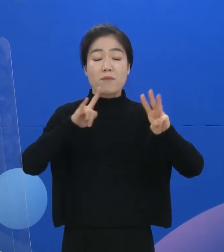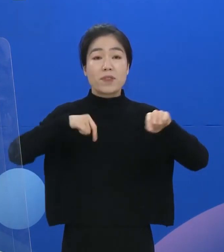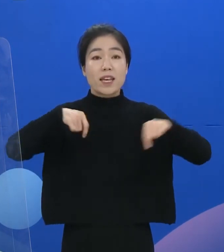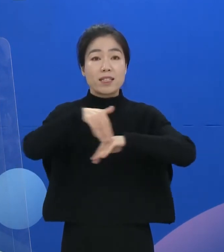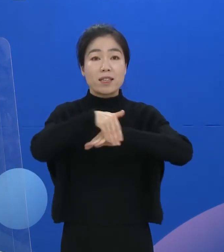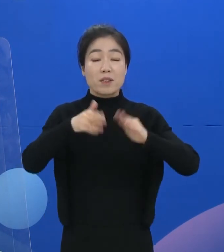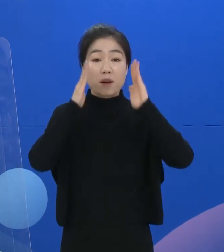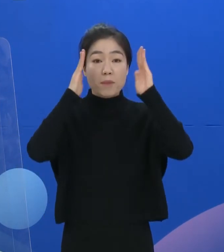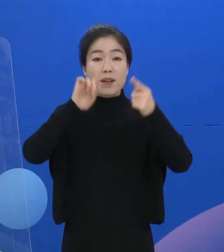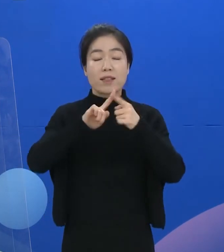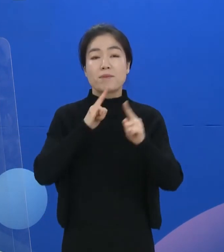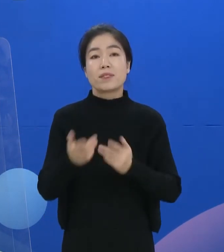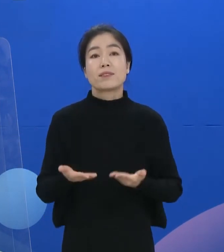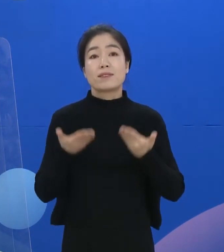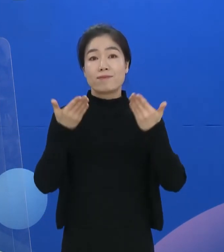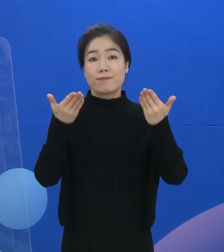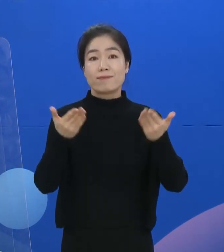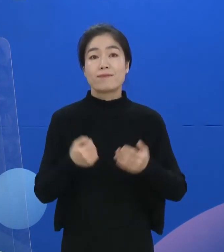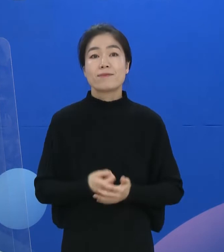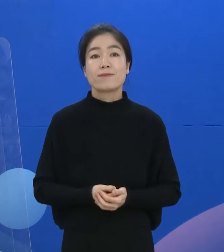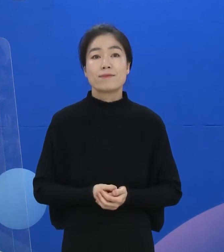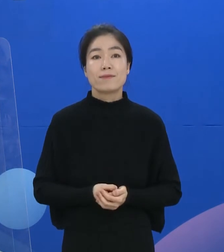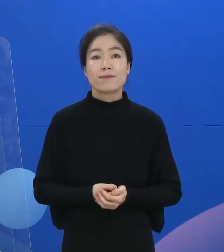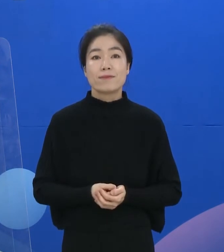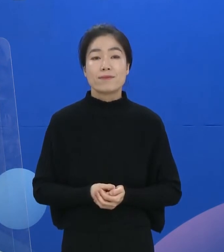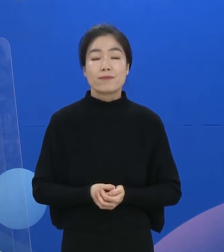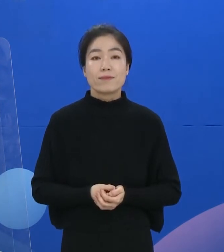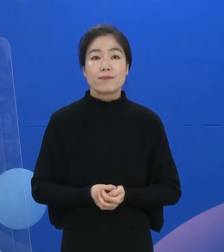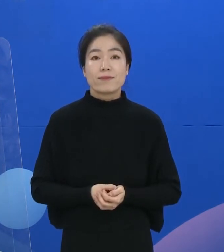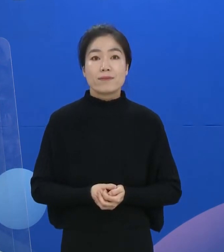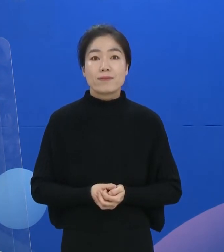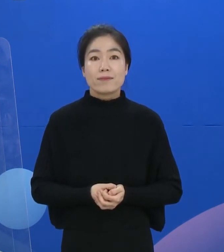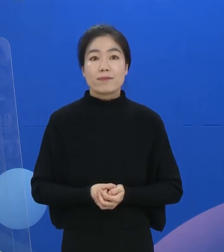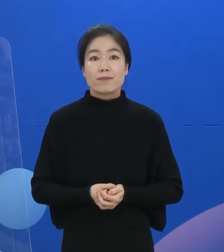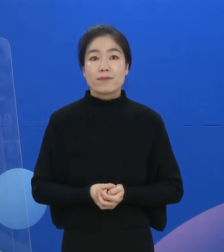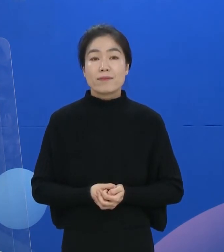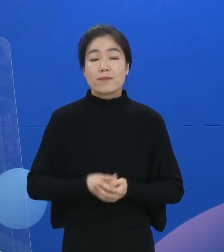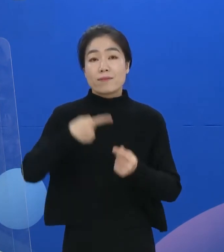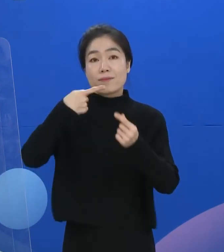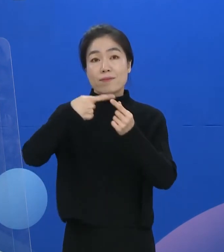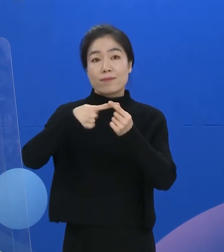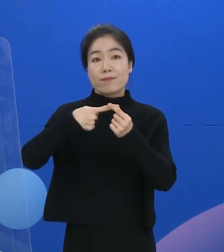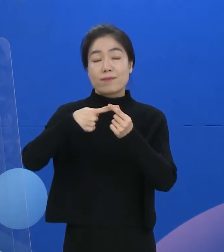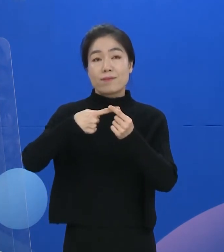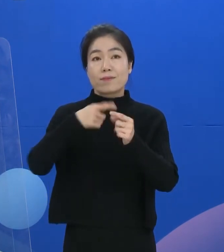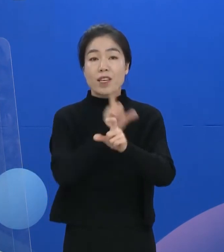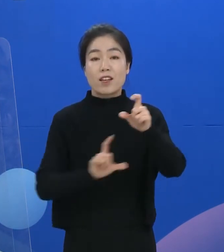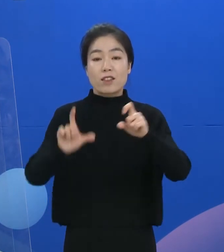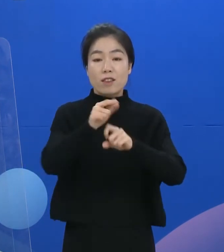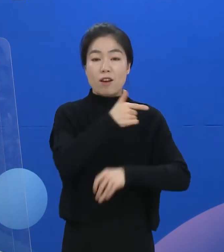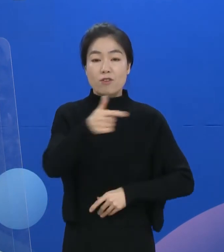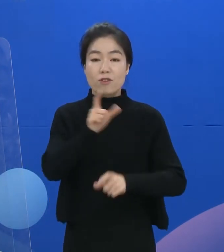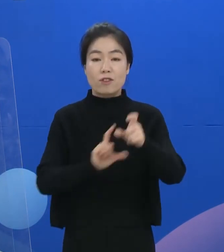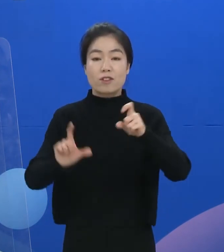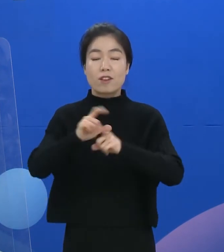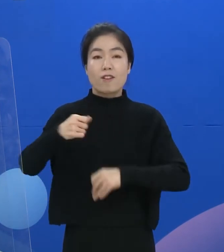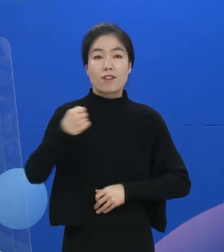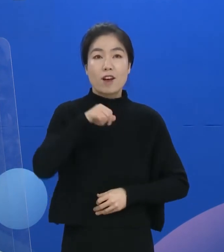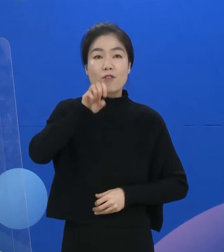스위치를 만들어야 합니다 이민현 새의 3대정책 방향에 대해 말씀드리겠습니다